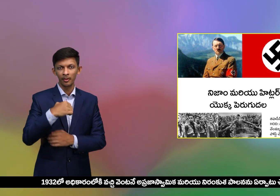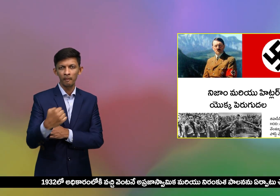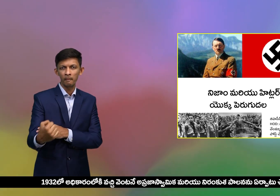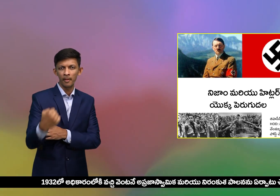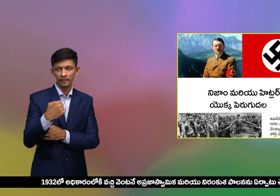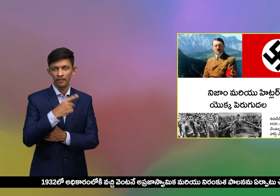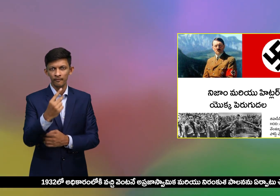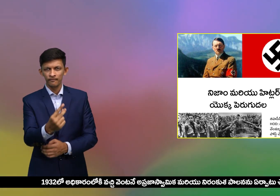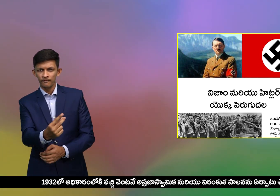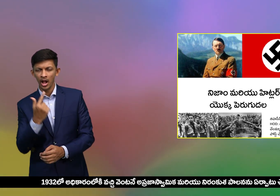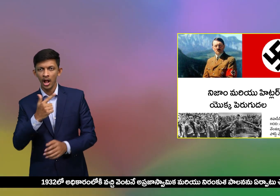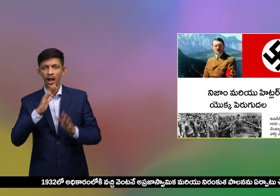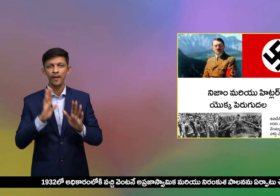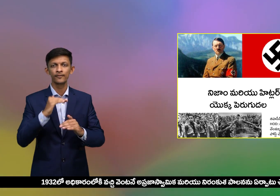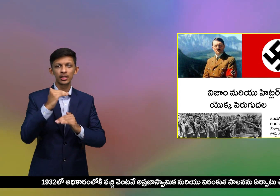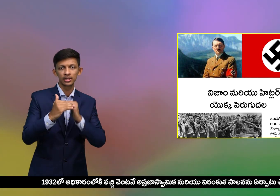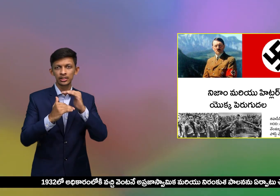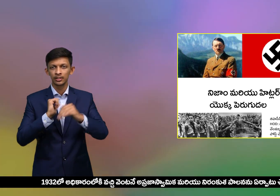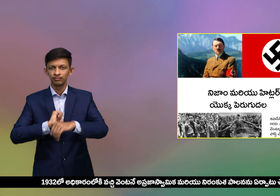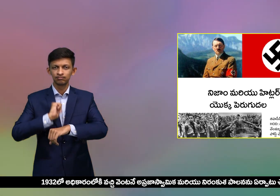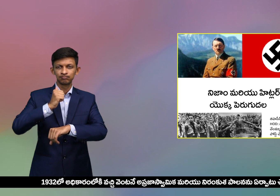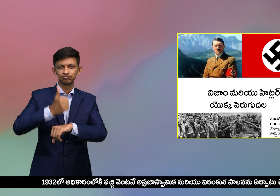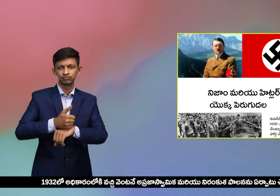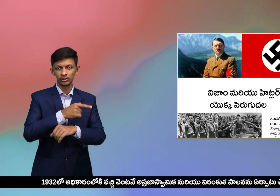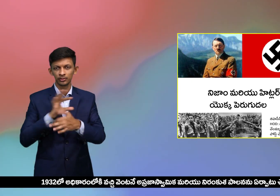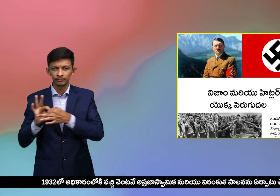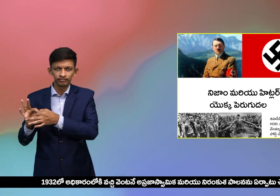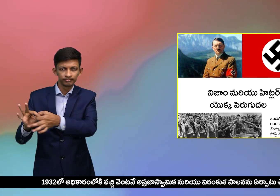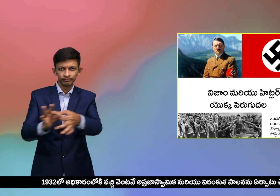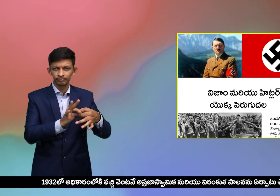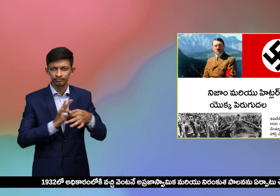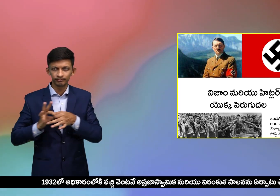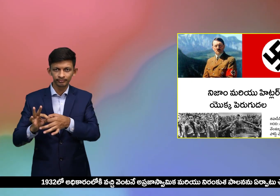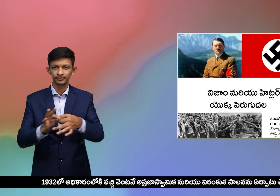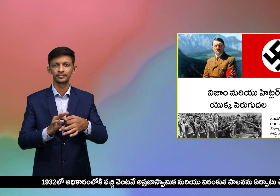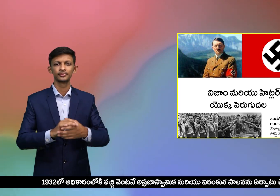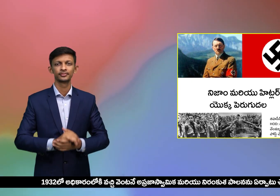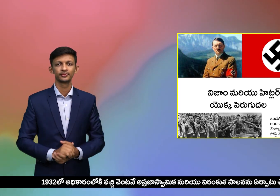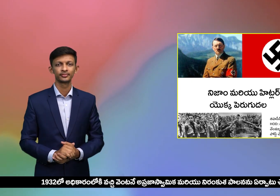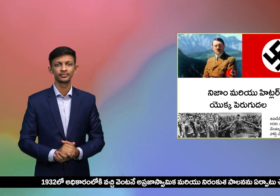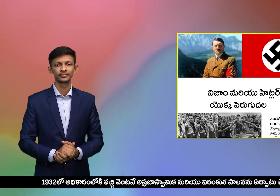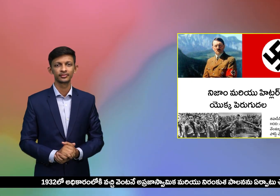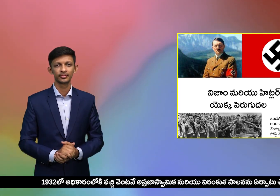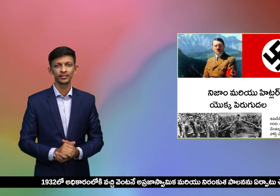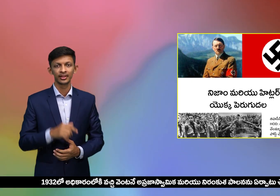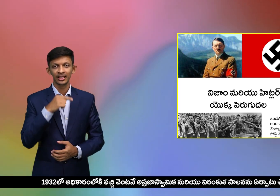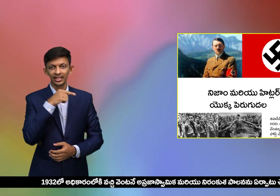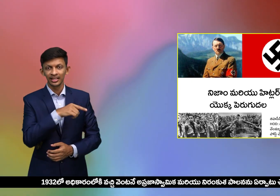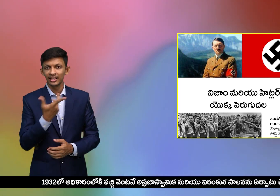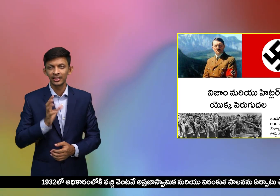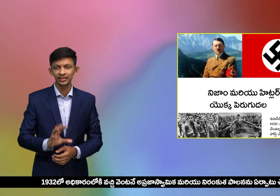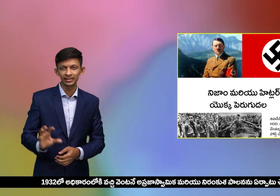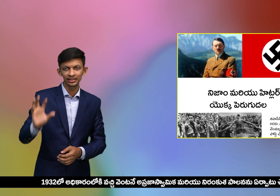1932లో అధికారంలోకి వచ్చిన వెంటనే అప్రజాస్వామిక మరియు నిరంకుశ పాలనను ఏర్పాటు చేసేందుకు చర్యలు చేపట్టారు.